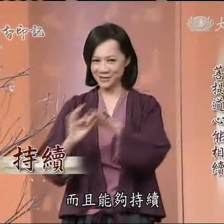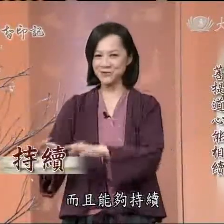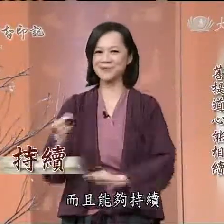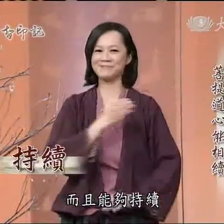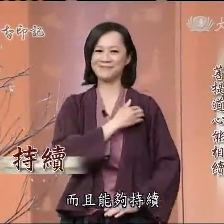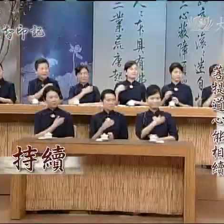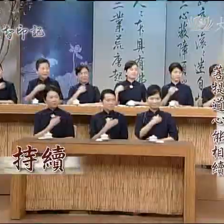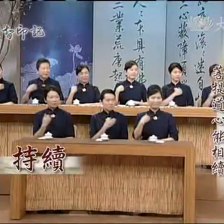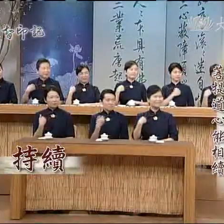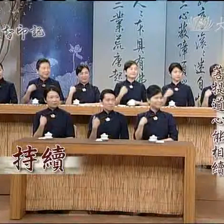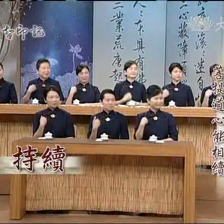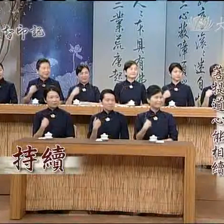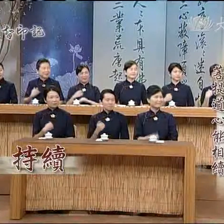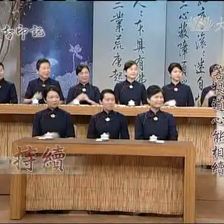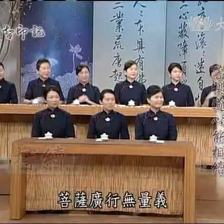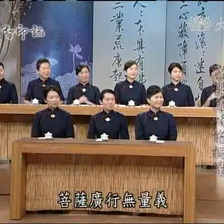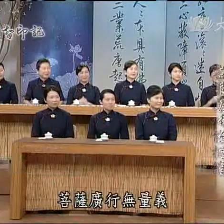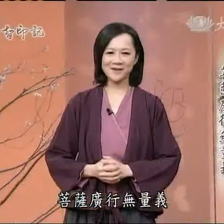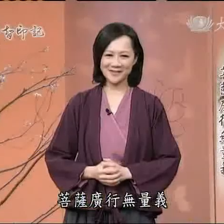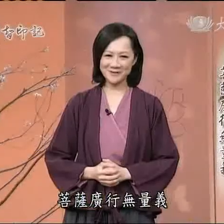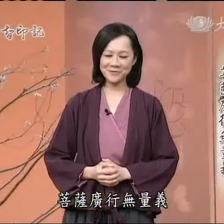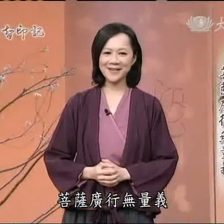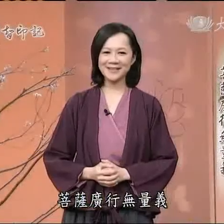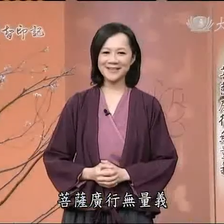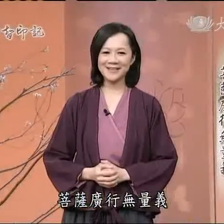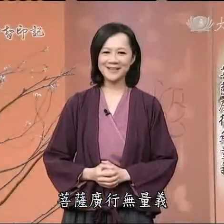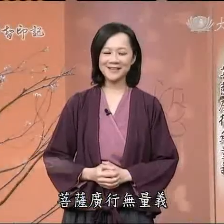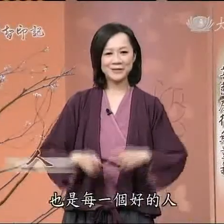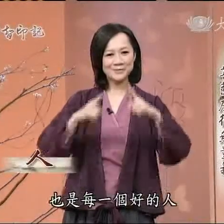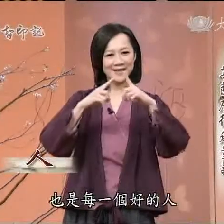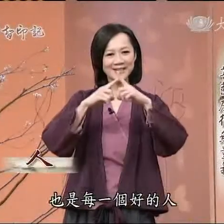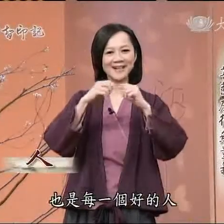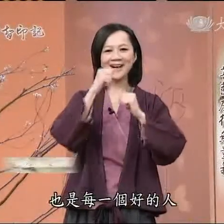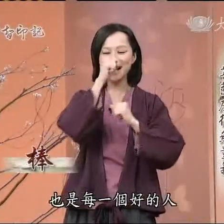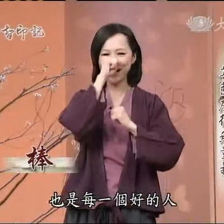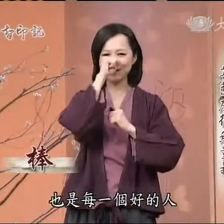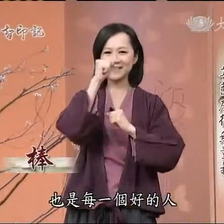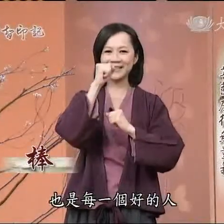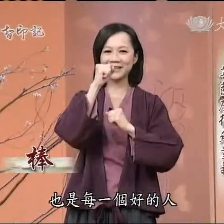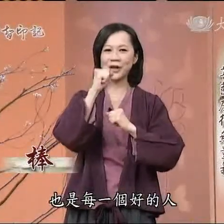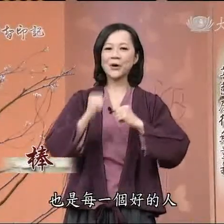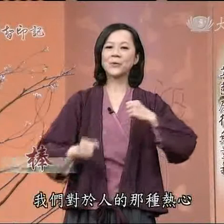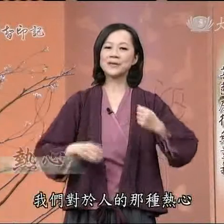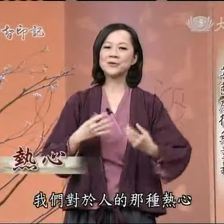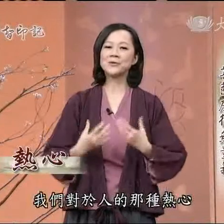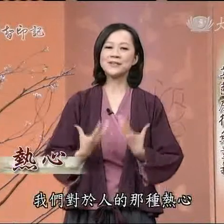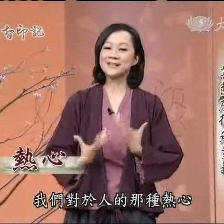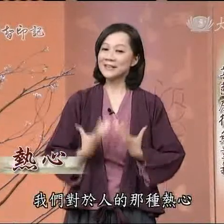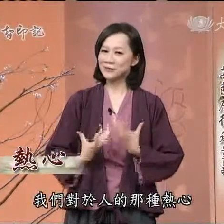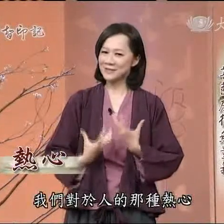续。菩萨广行无量意，也是每一个好的人，我们对于人的那种热